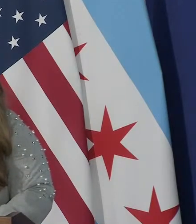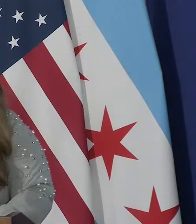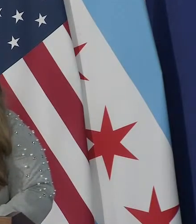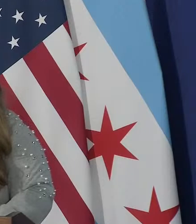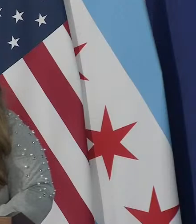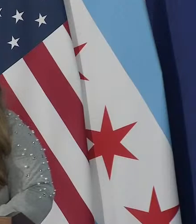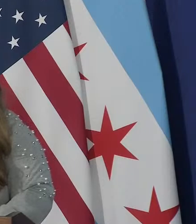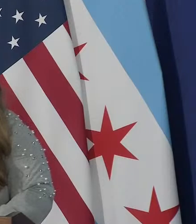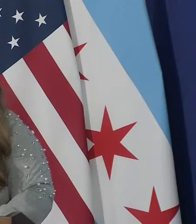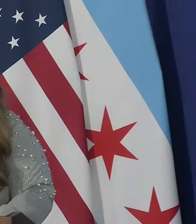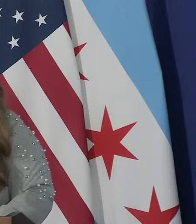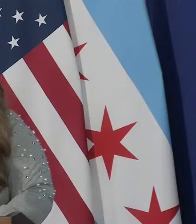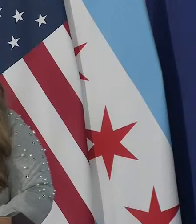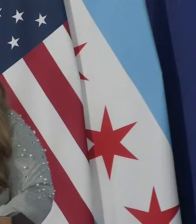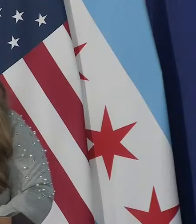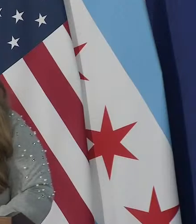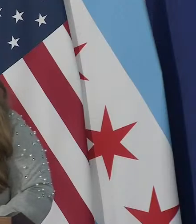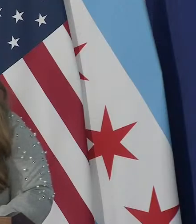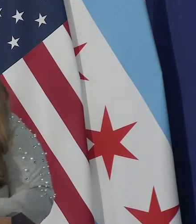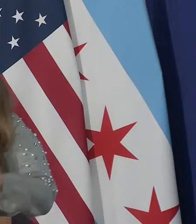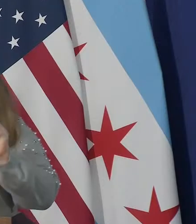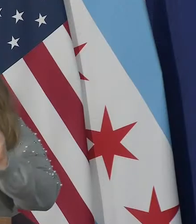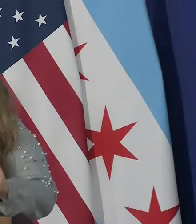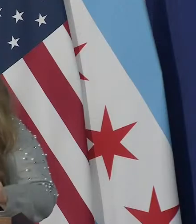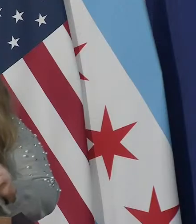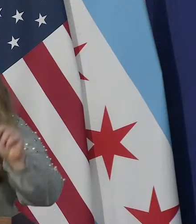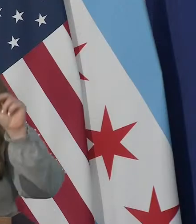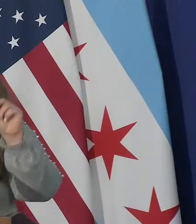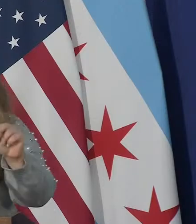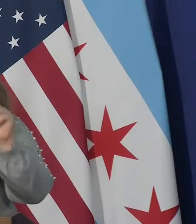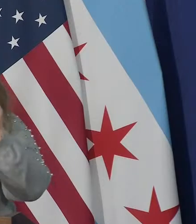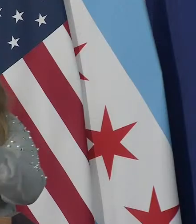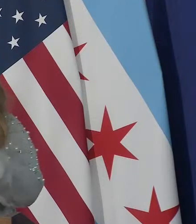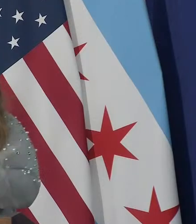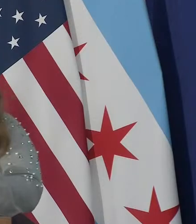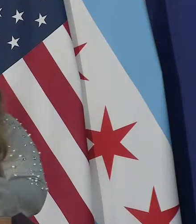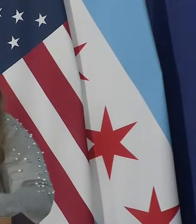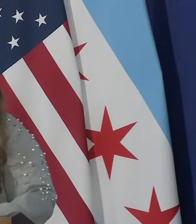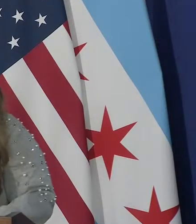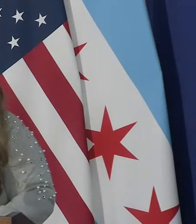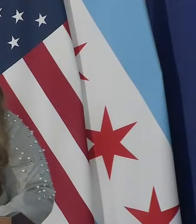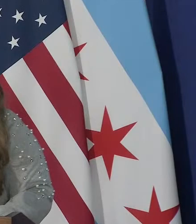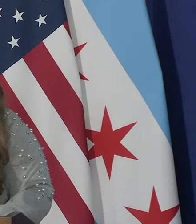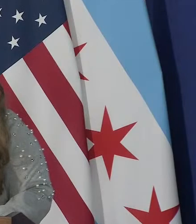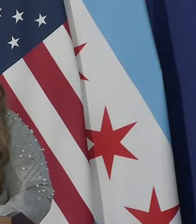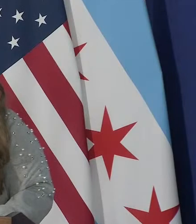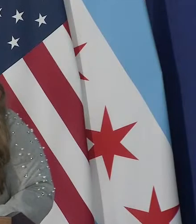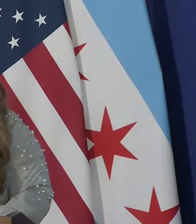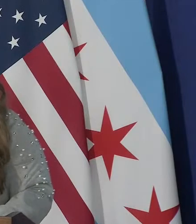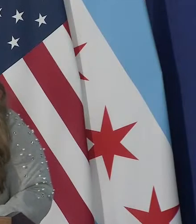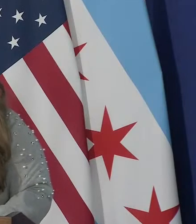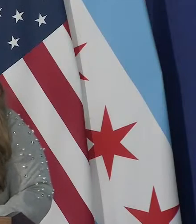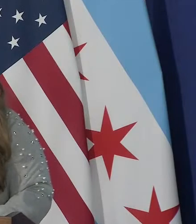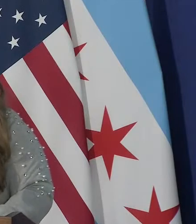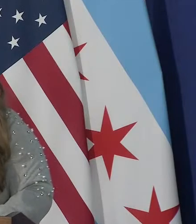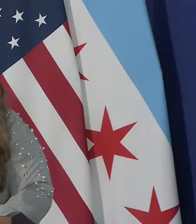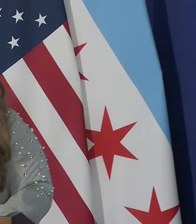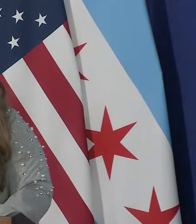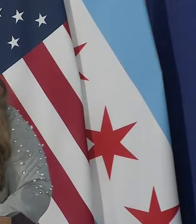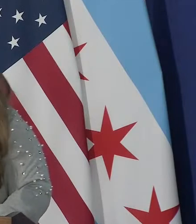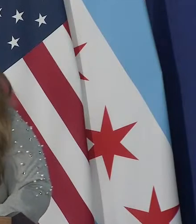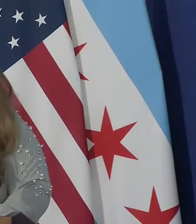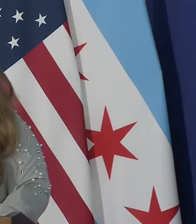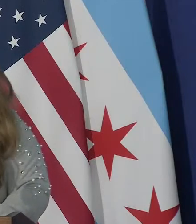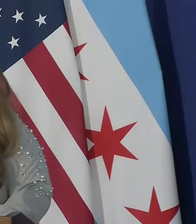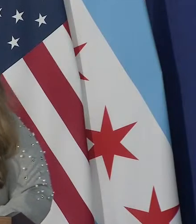el programador de vacunas Zocdox servirá como un recurso público y gratuito para aquellos que de otro modo